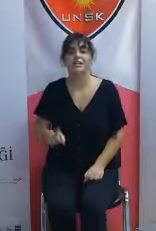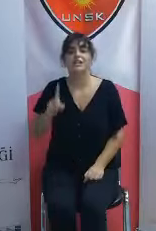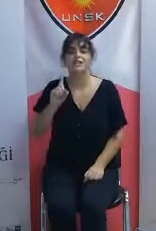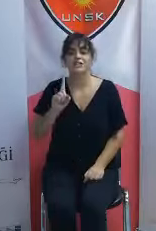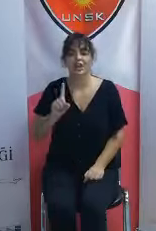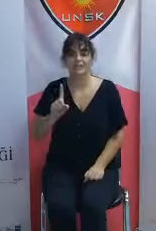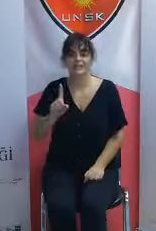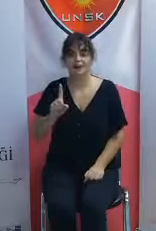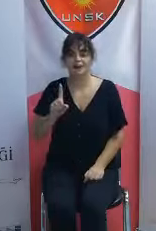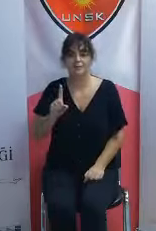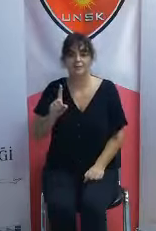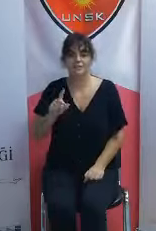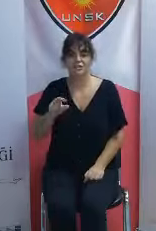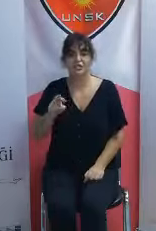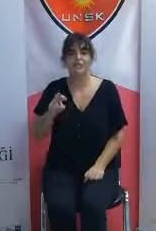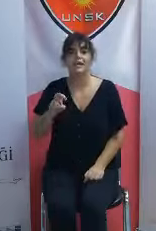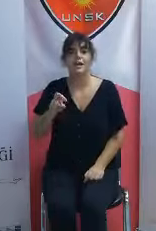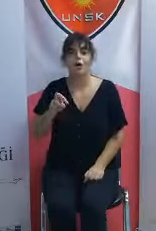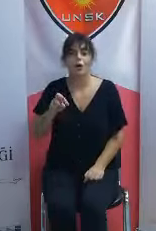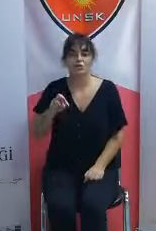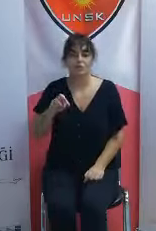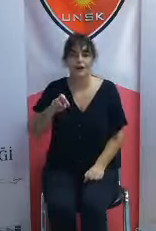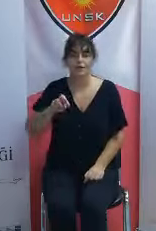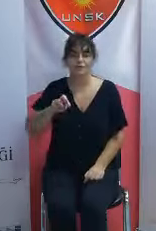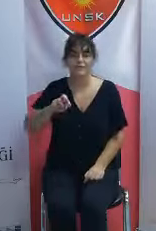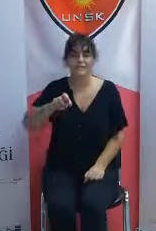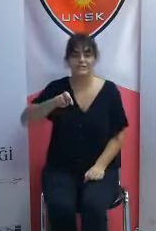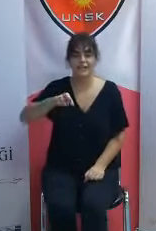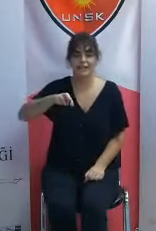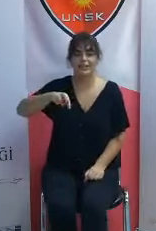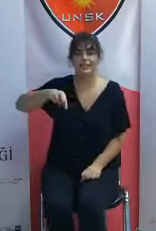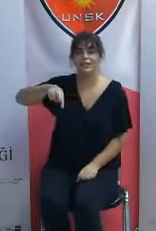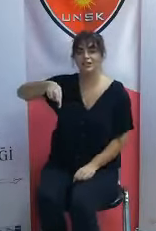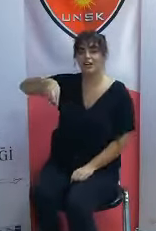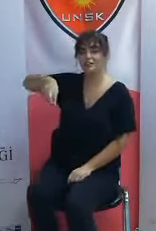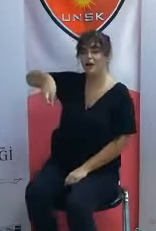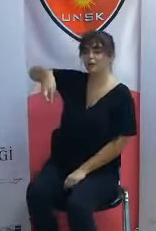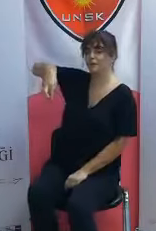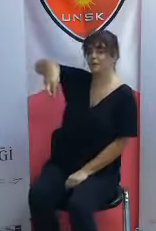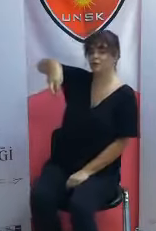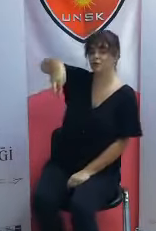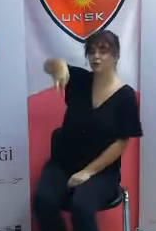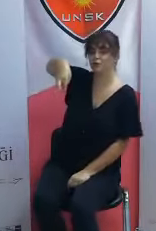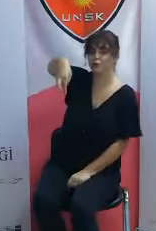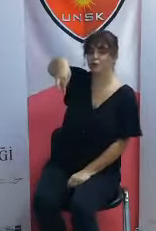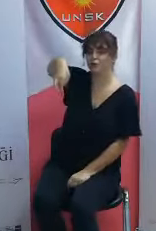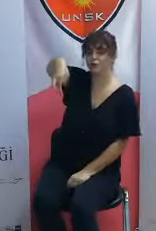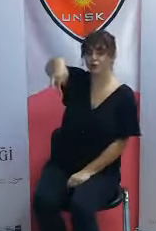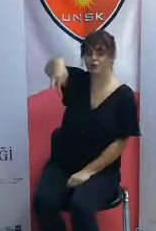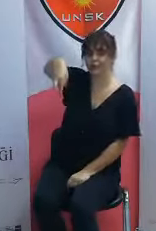işaret parmağımız açık. Orta parmağımızı kıvırarak işaret parmağımızın üstüne koyuyoruz. Şöyle.